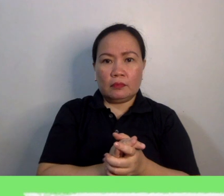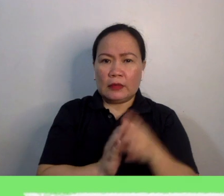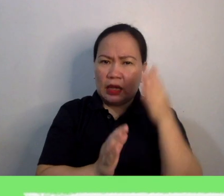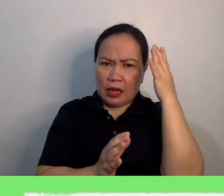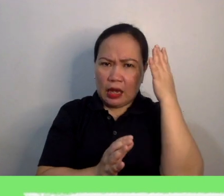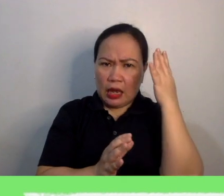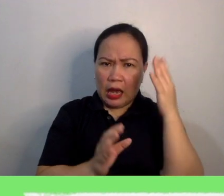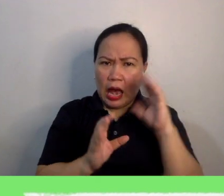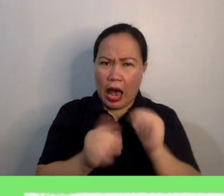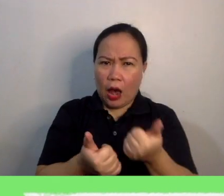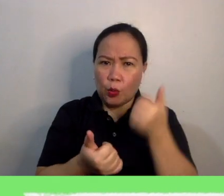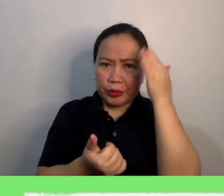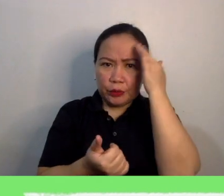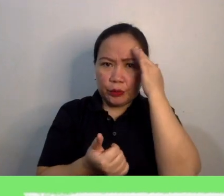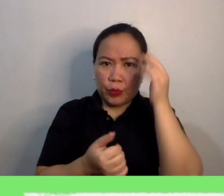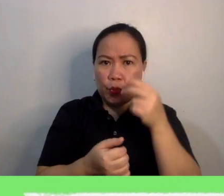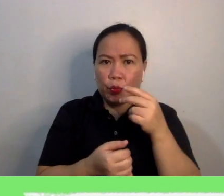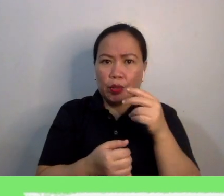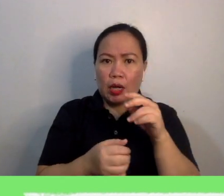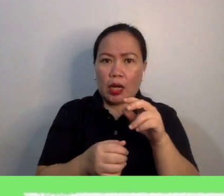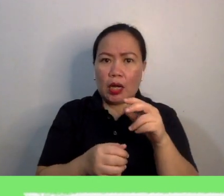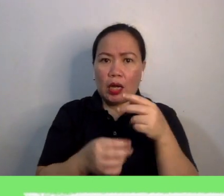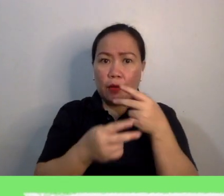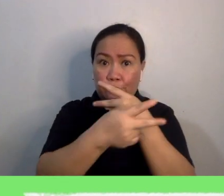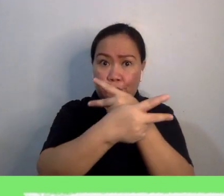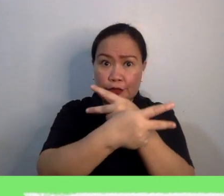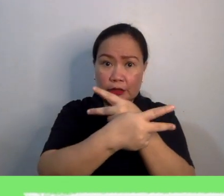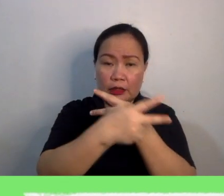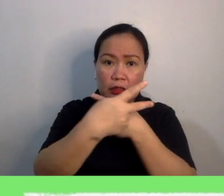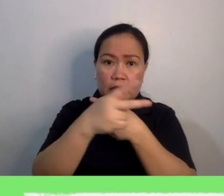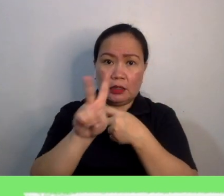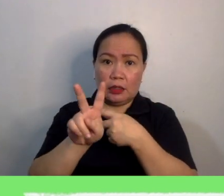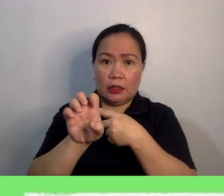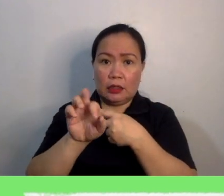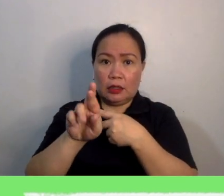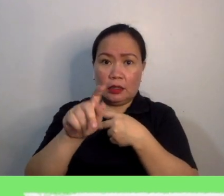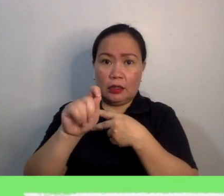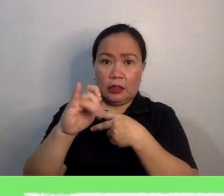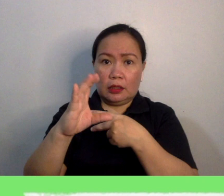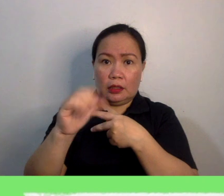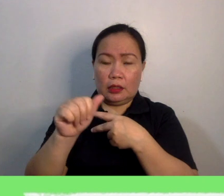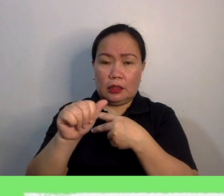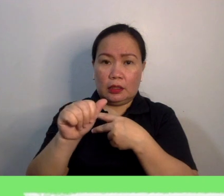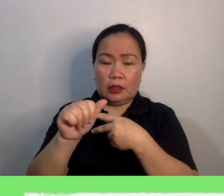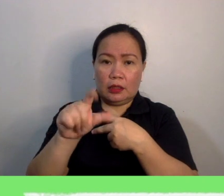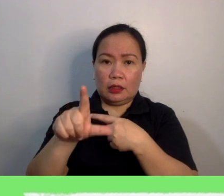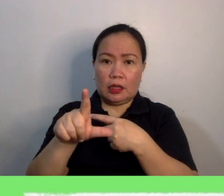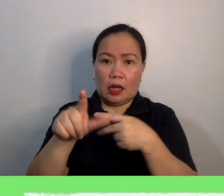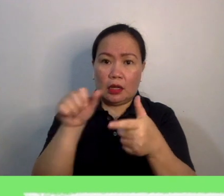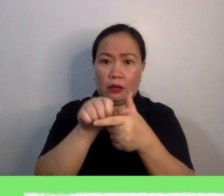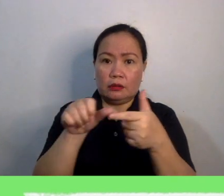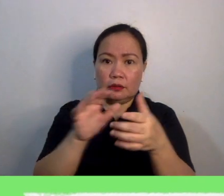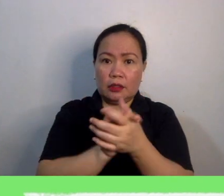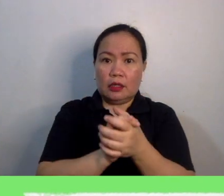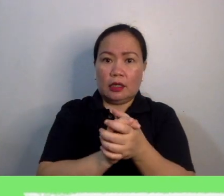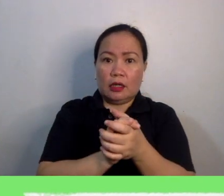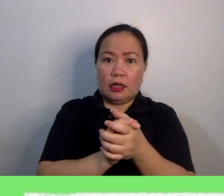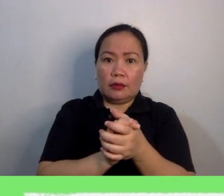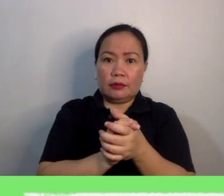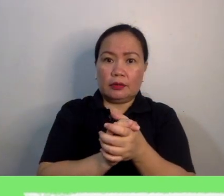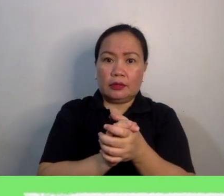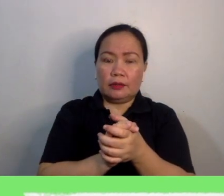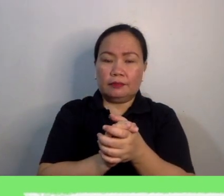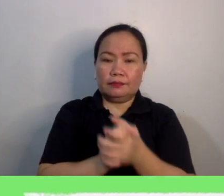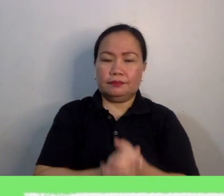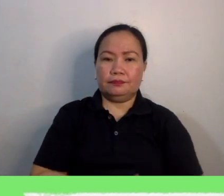malalaman na vertical angle sila? Yung uncommon side po nila ay opposite rays.